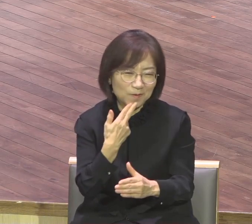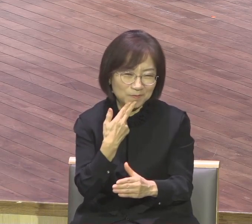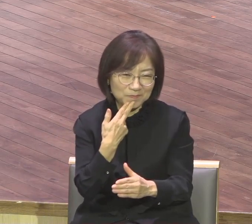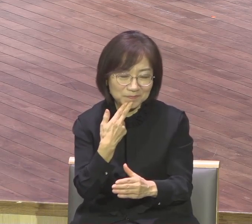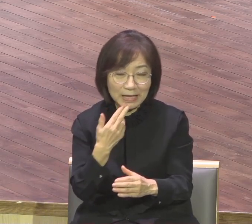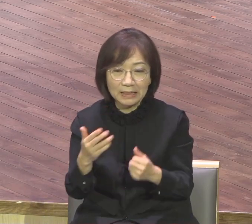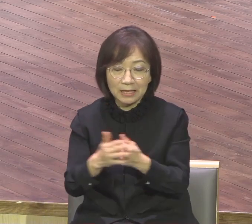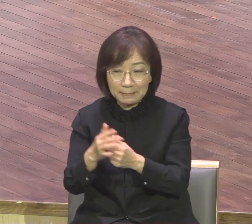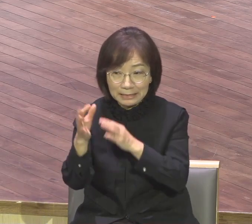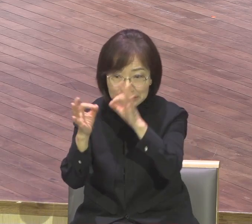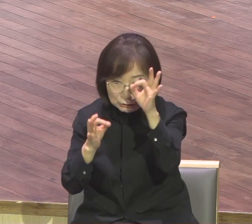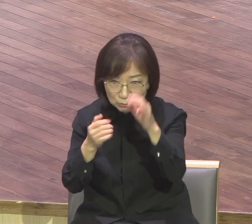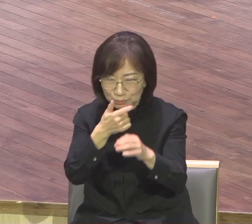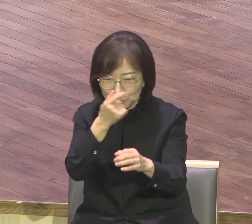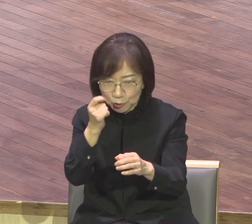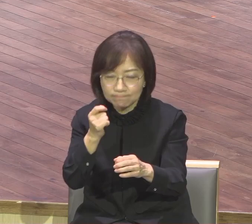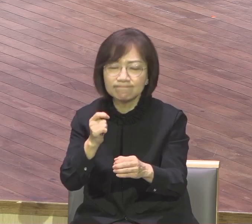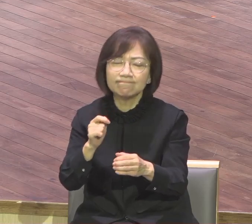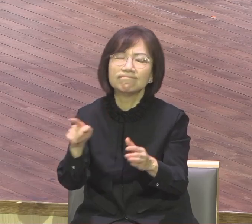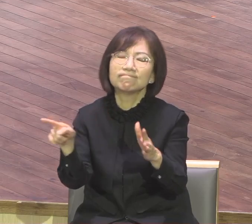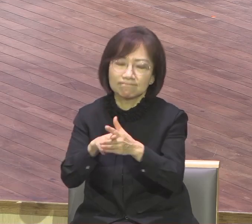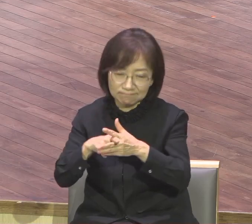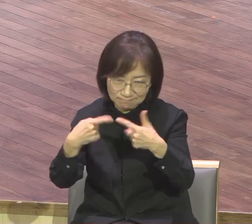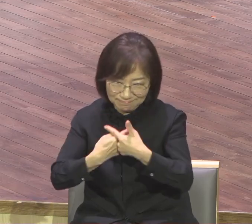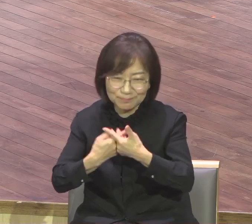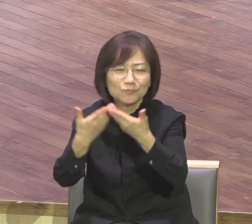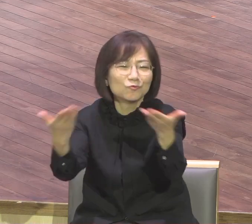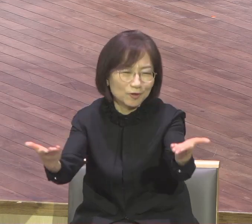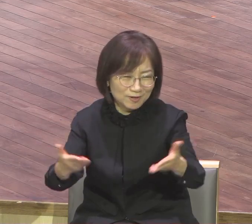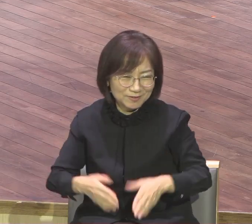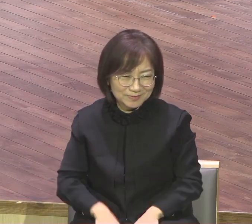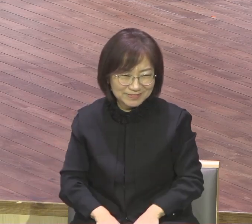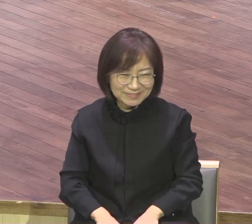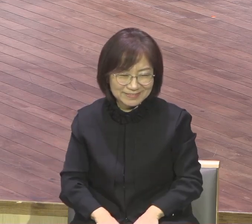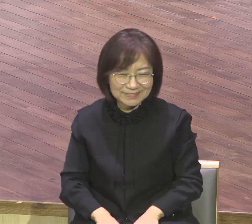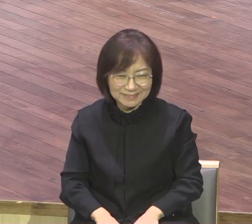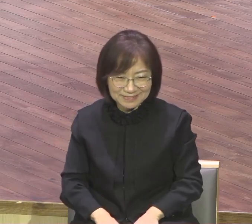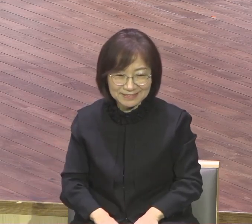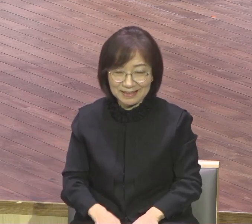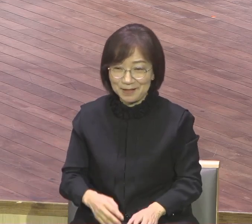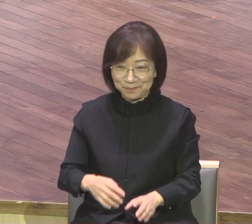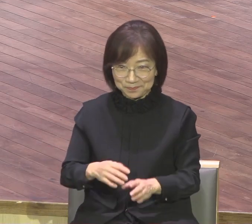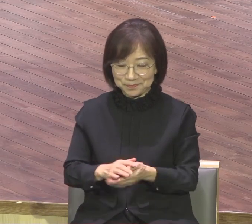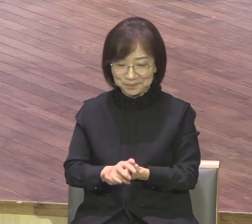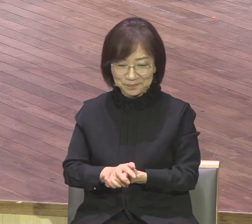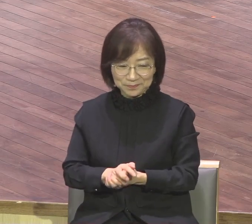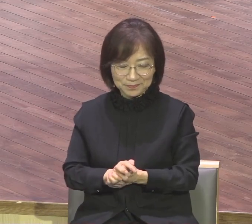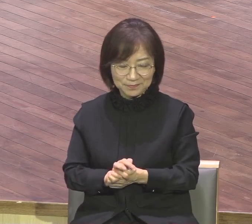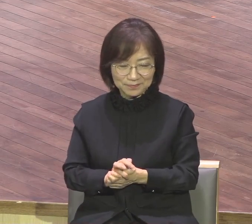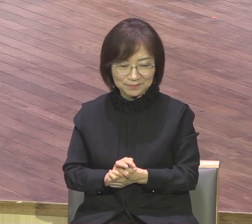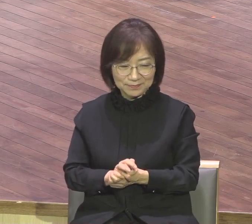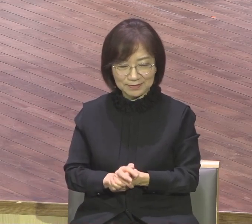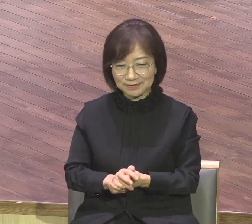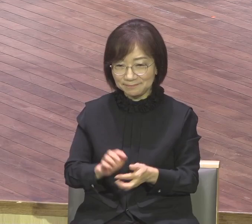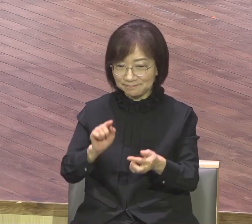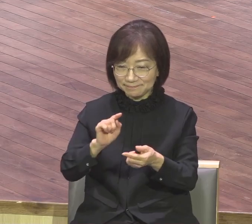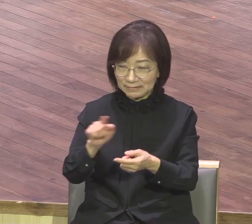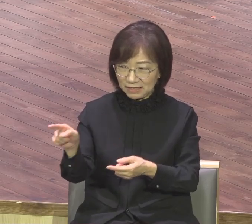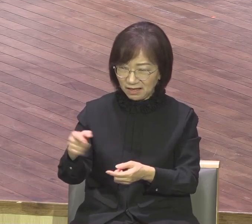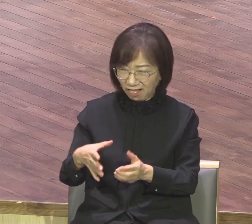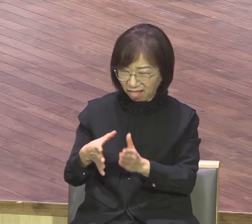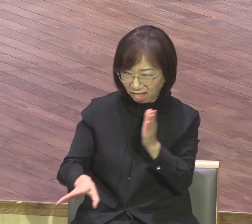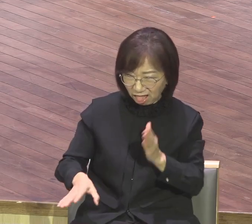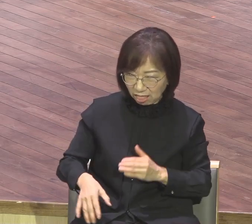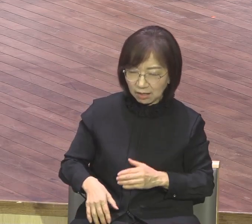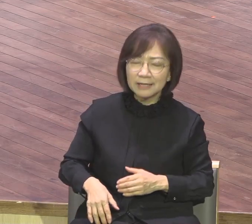그 충분히 이해할 수 있잖아요. Todo podemos es entendible. 그래서 교회가 필요한 거예요. Por eso necesitamos la iglesia. 좀 이상한 사람이